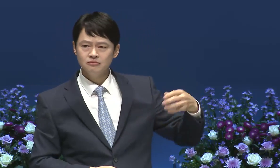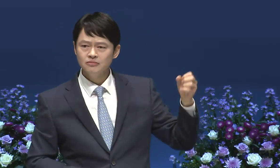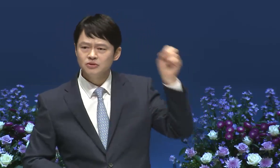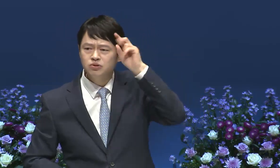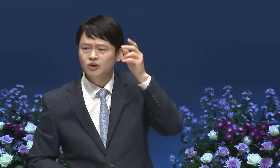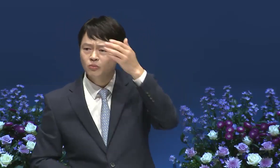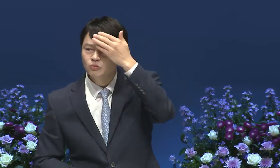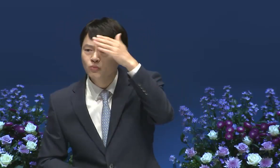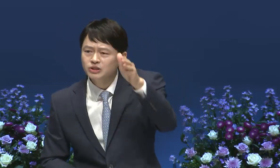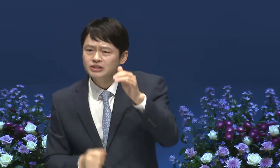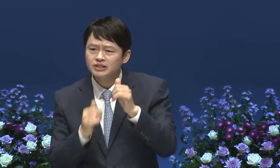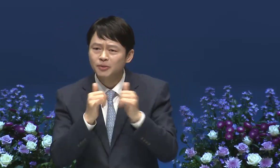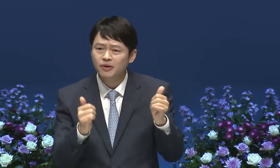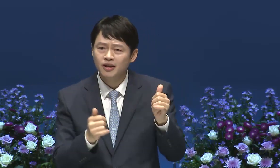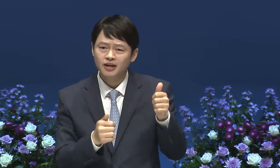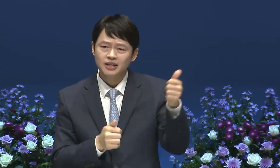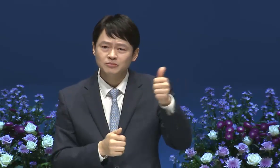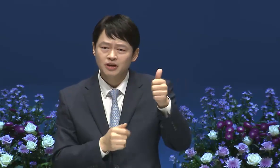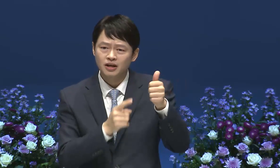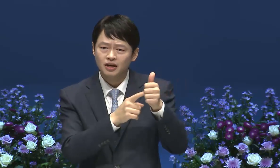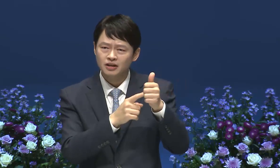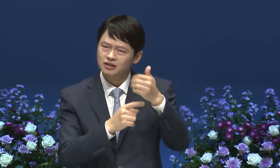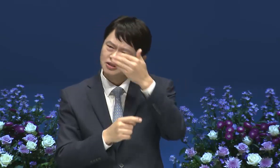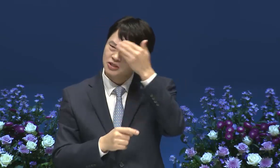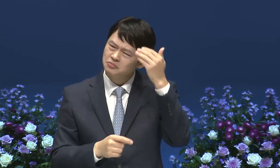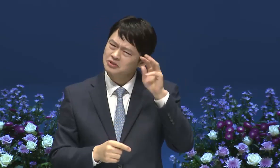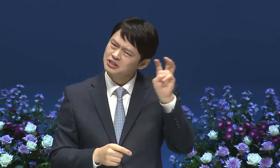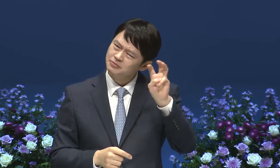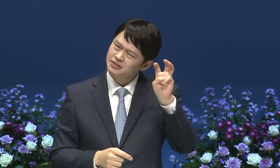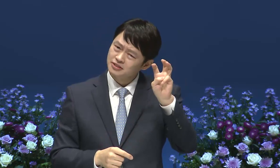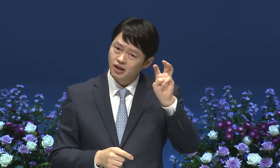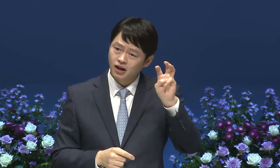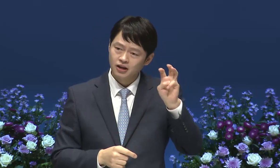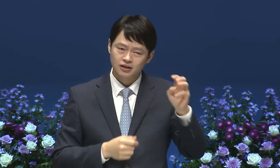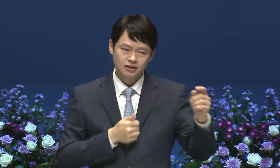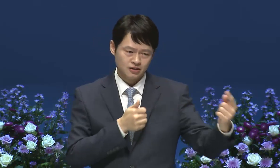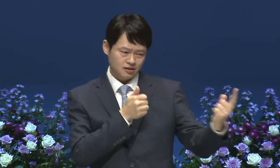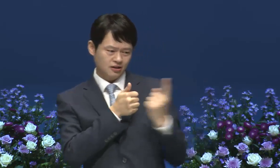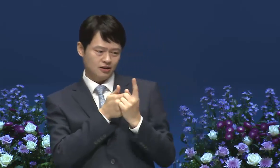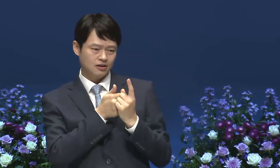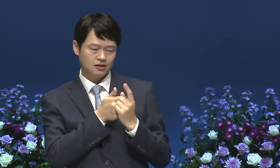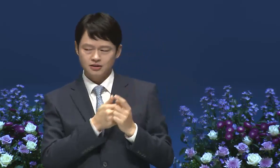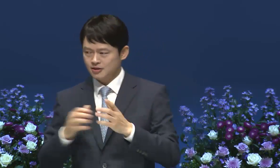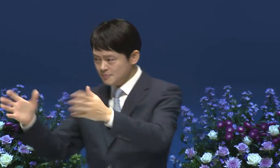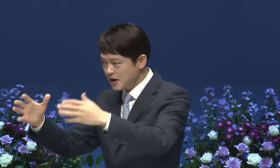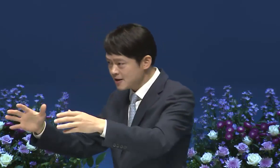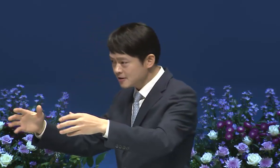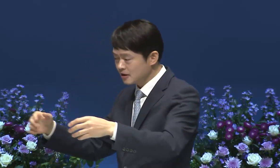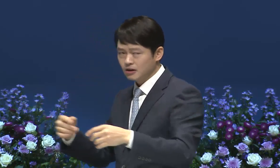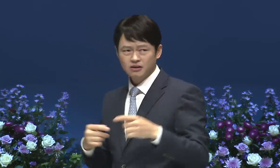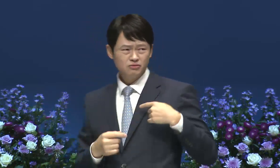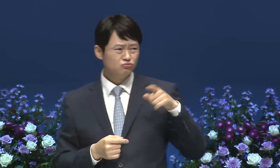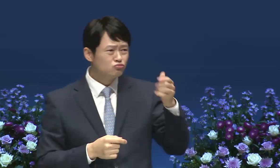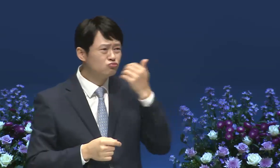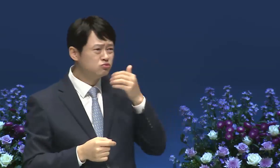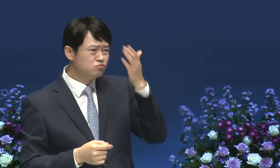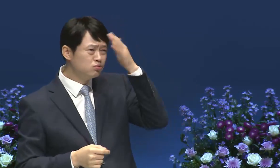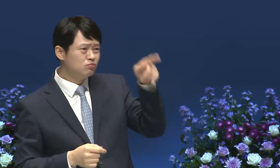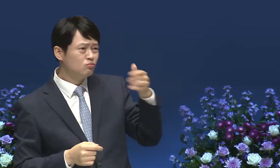은혜를 많이 받고 갑자기 모르시는 분이 저한테 아마 한 30대 정도 되셨던 남자분이신 것 같아요.